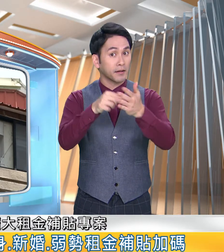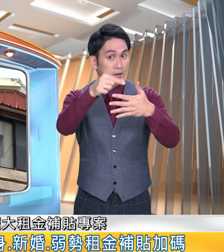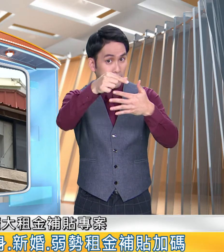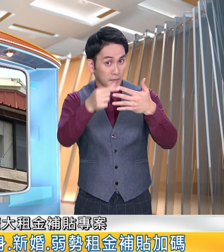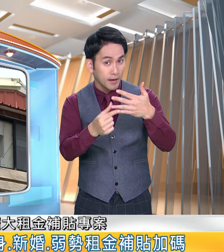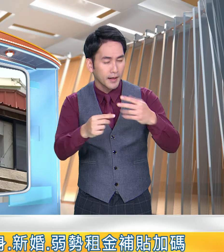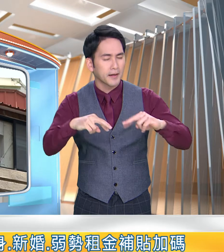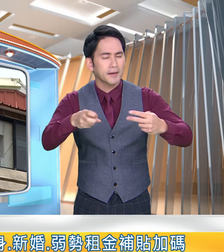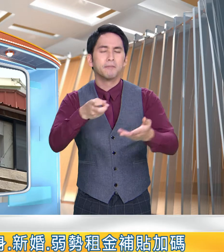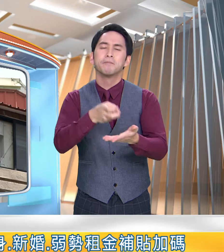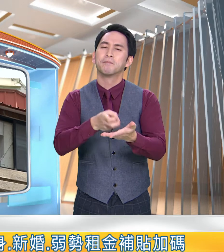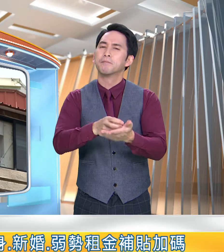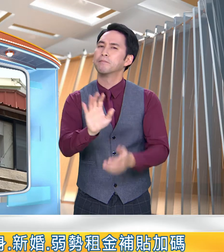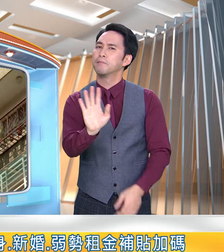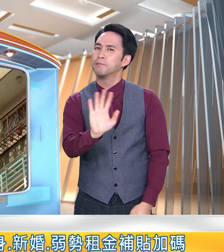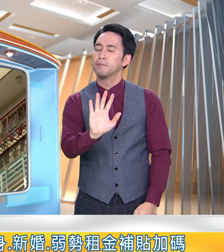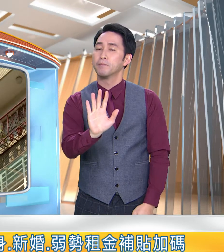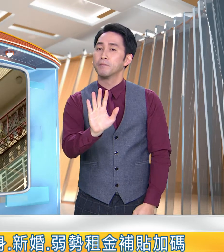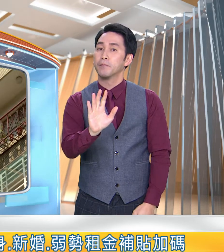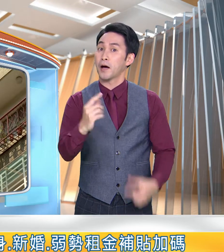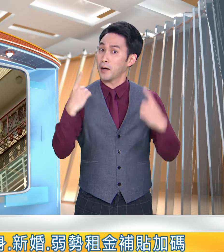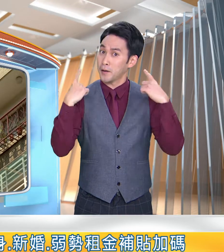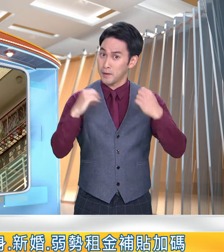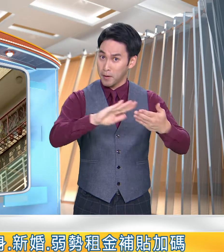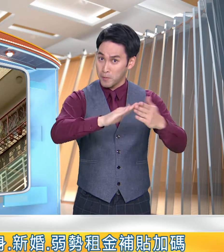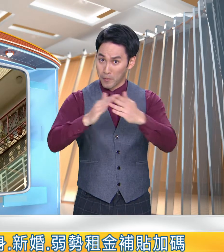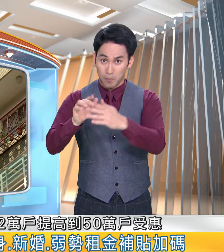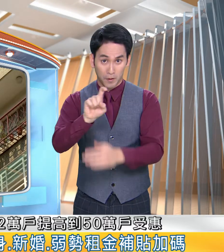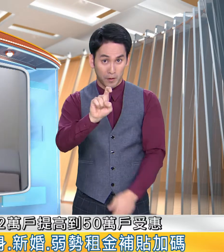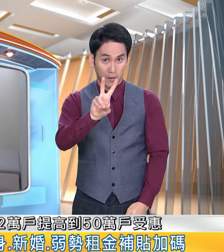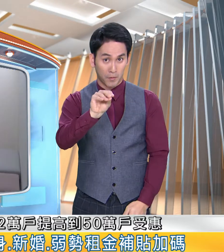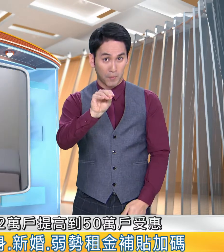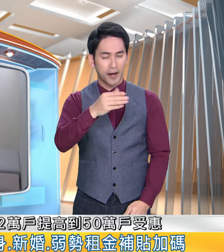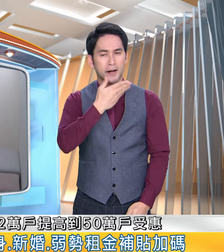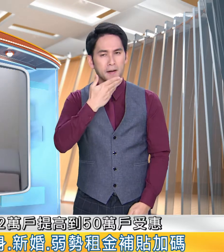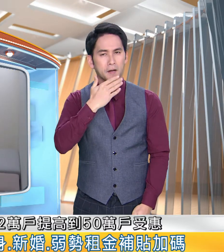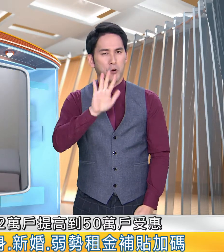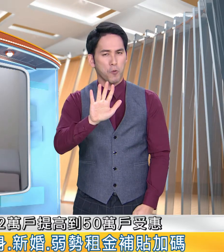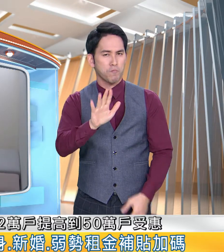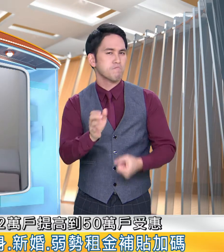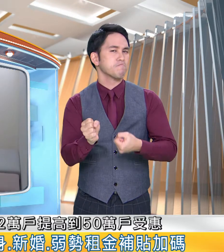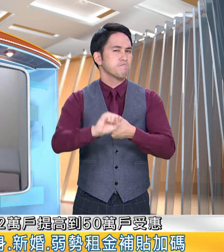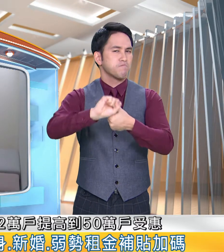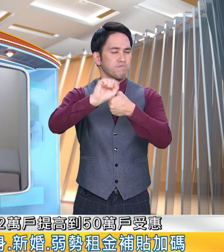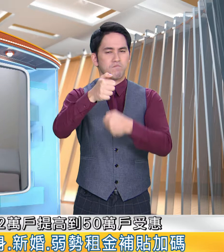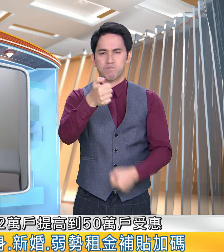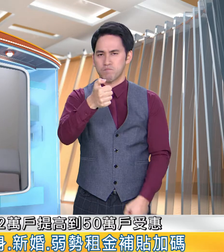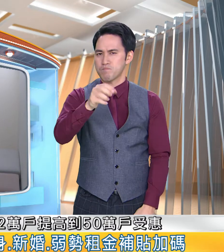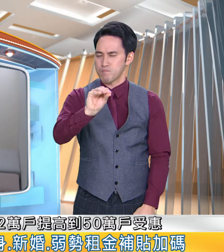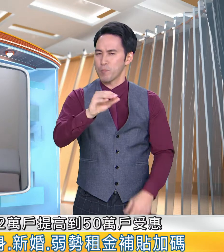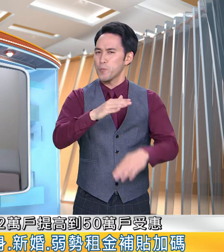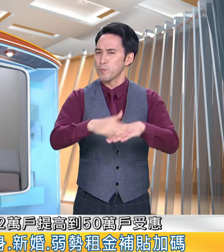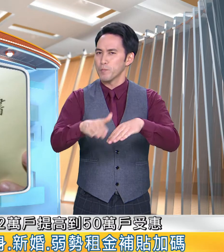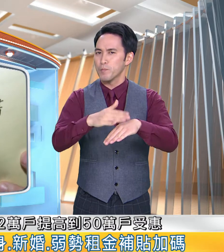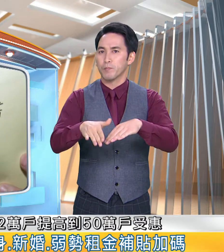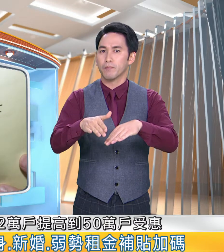降低申请门槛，预计会从目前12万户提高到50万户受